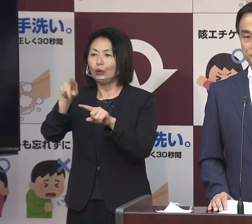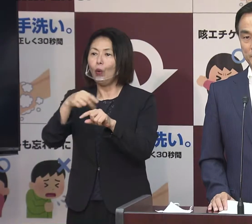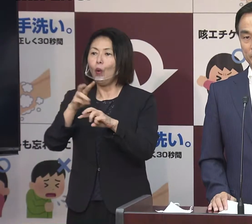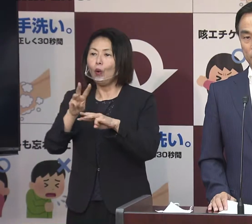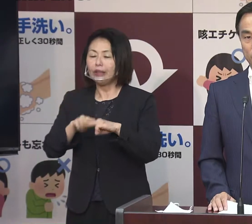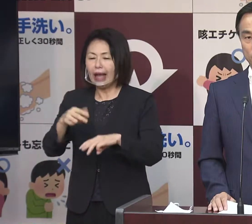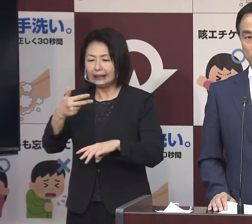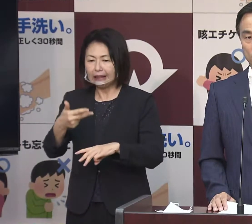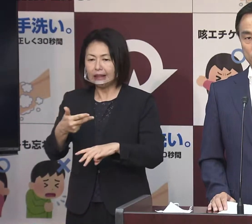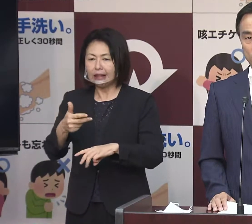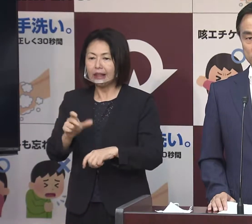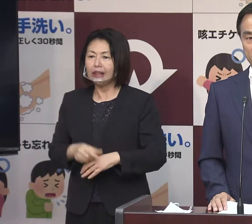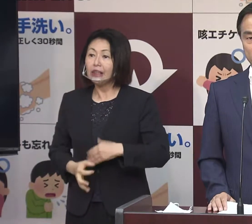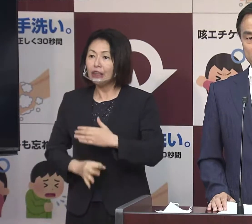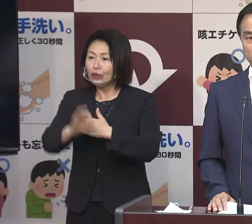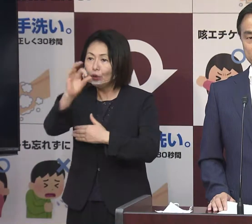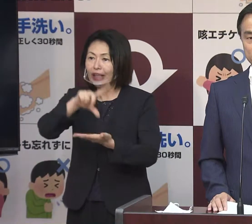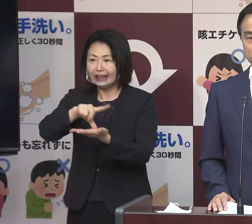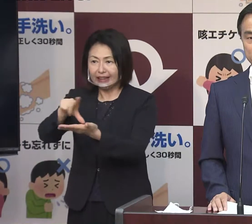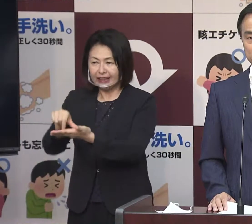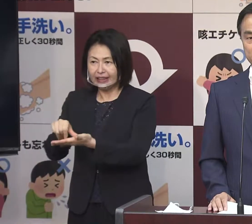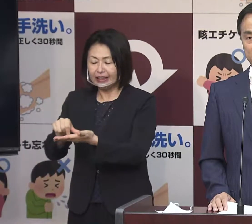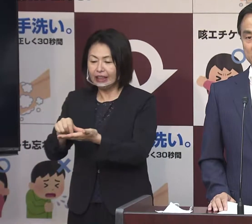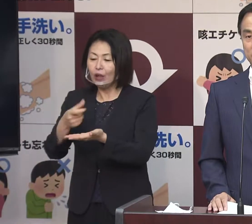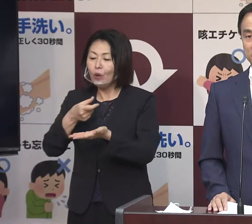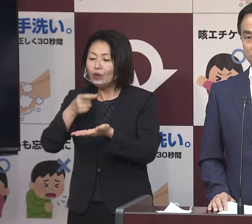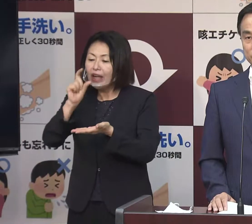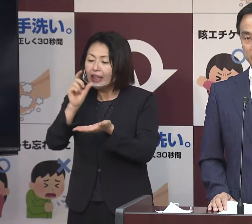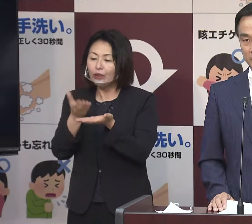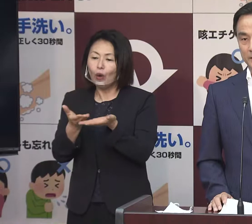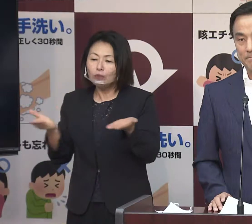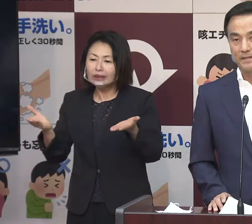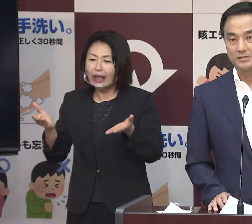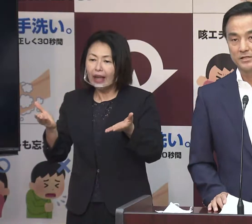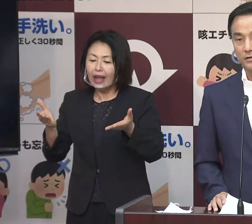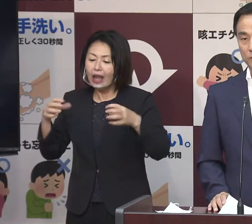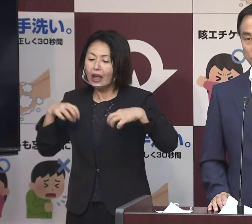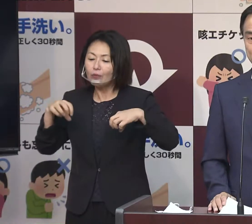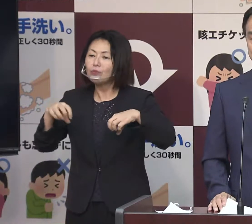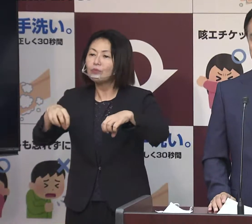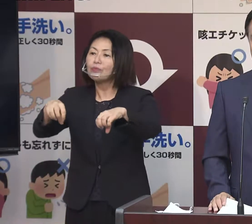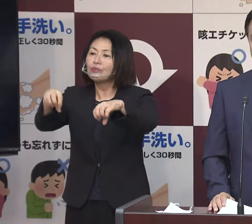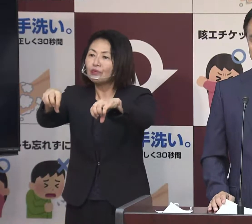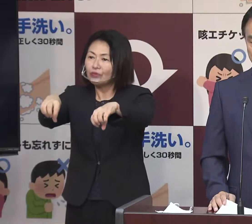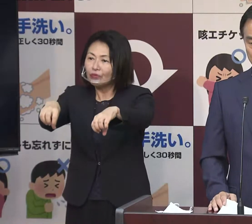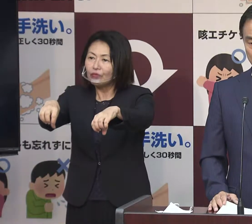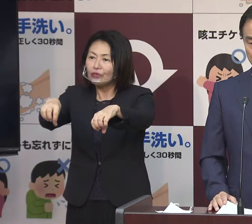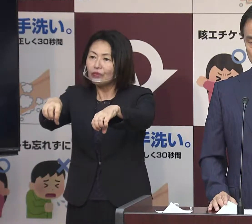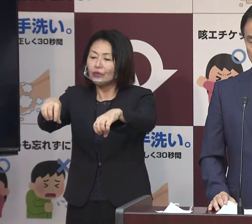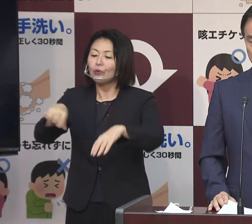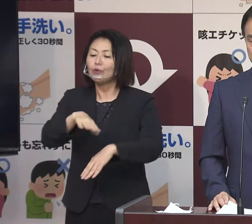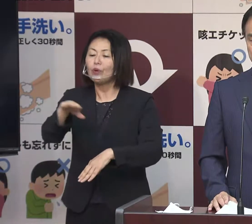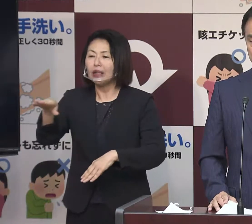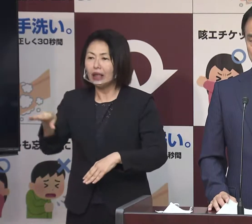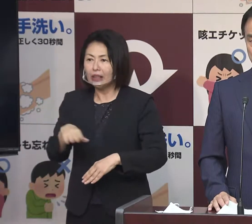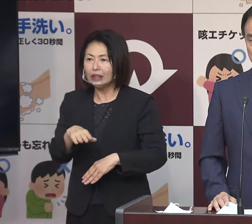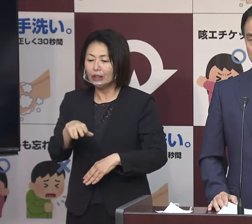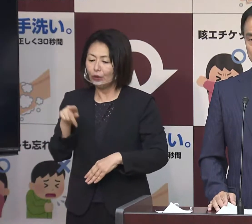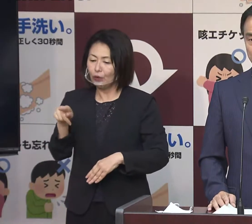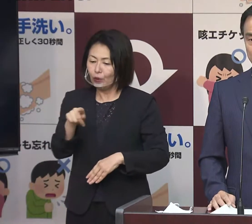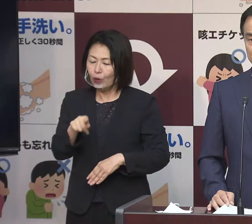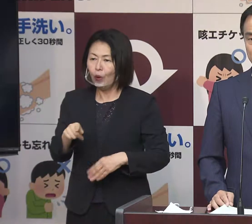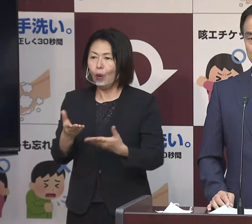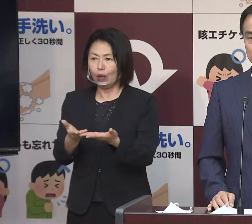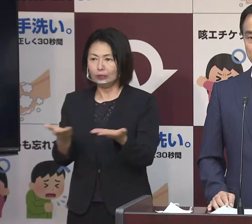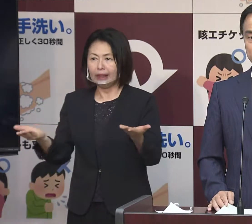ります、お酒を提供する飲食店が集まっているエリアですけれども、ここのお店にあるということ、それ